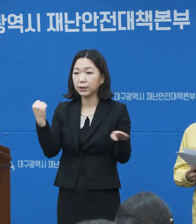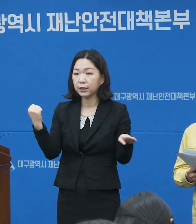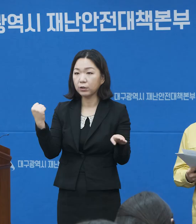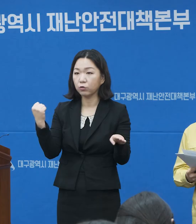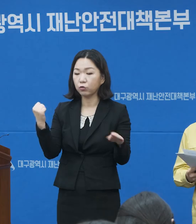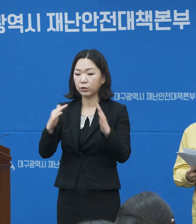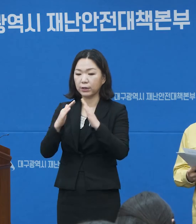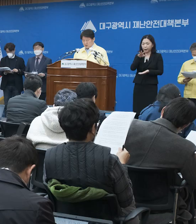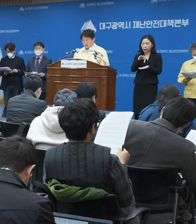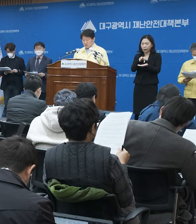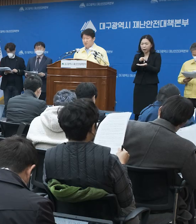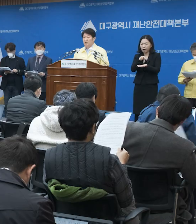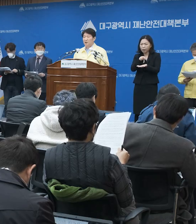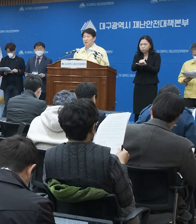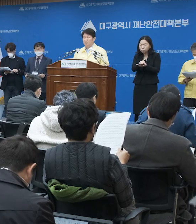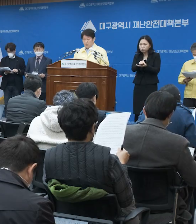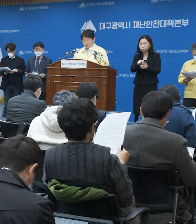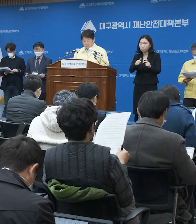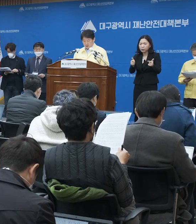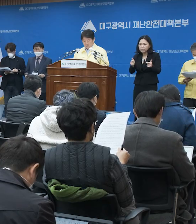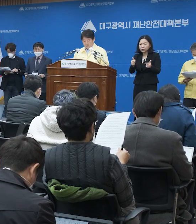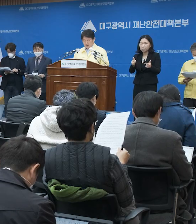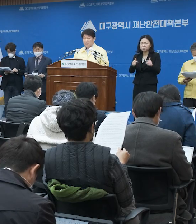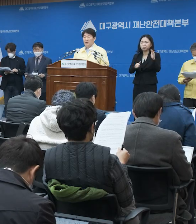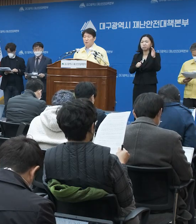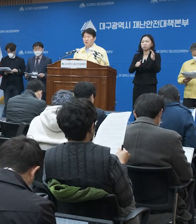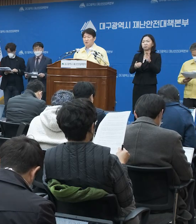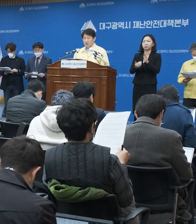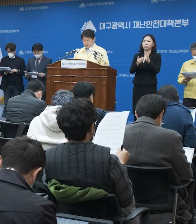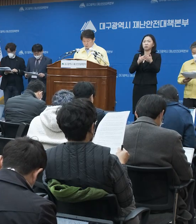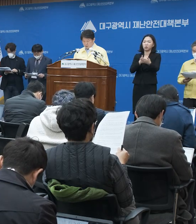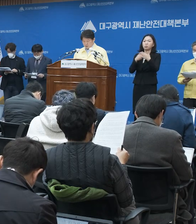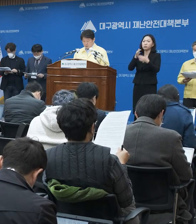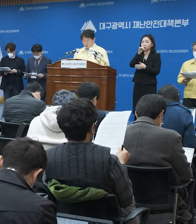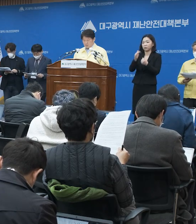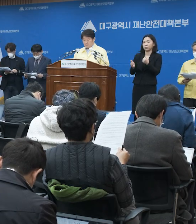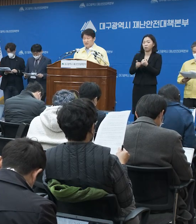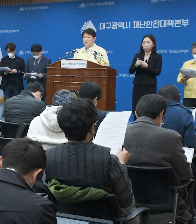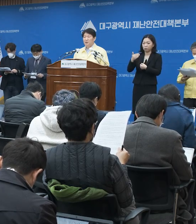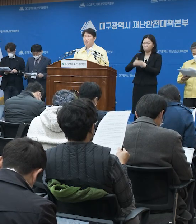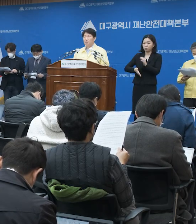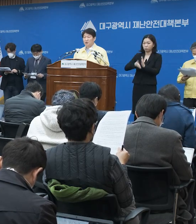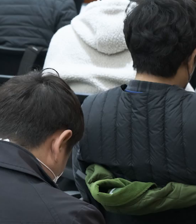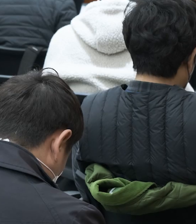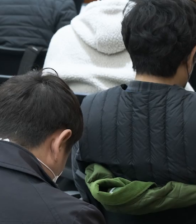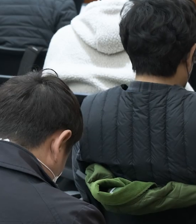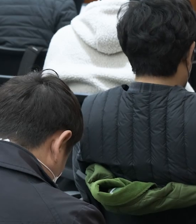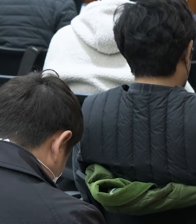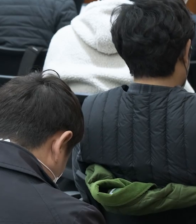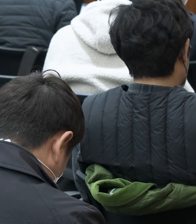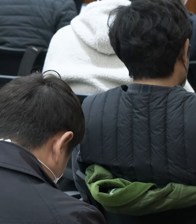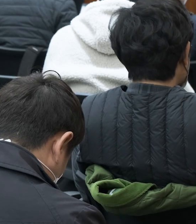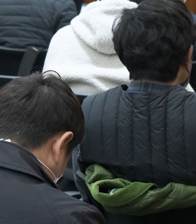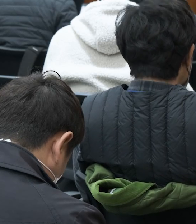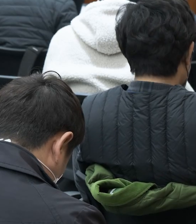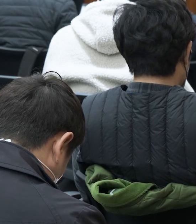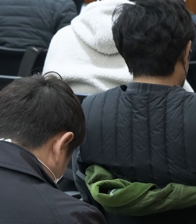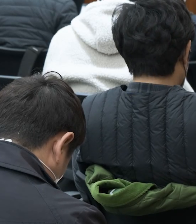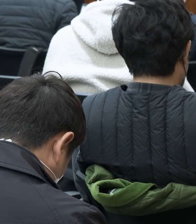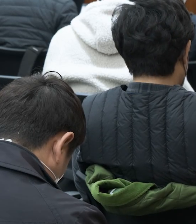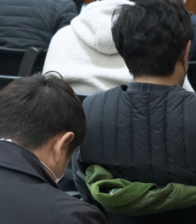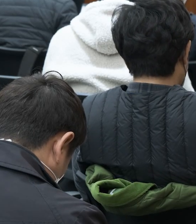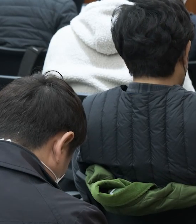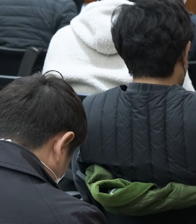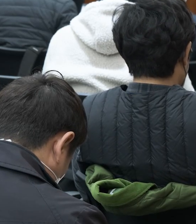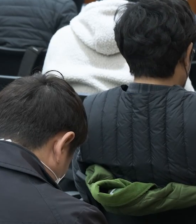대규모 폐쇄되는 시작되는 상황을 볼 때 대구시에서 할 수 있는 마지막 수단에 발생한 코로나19 확진